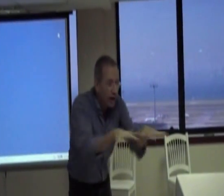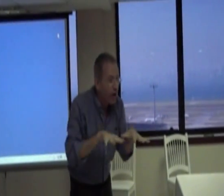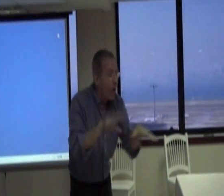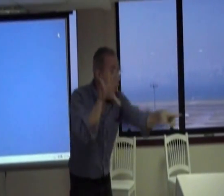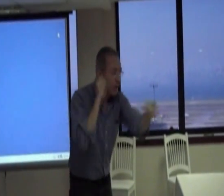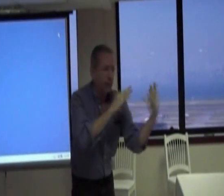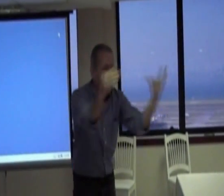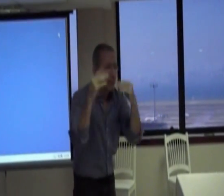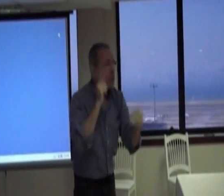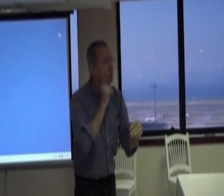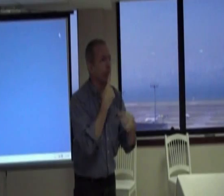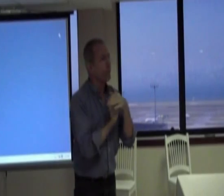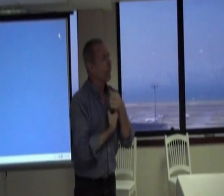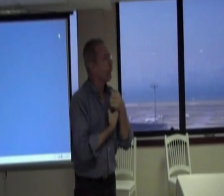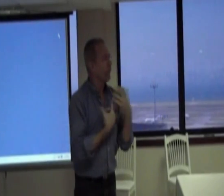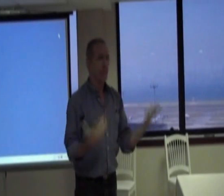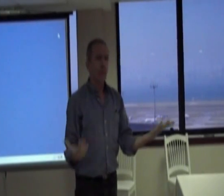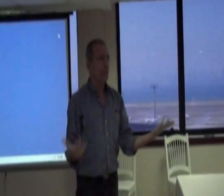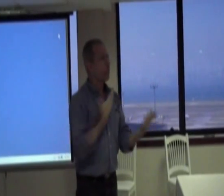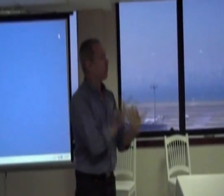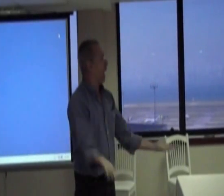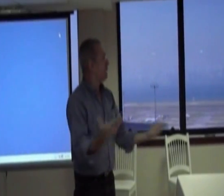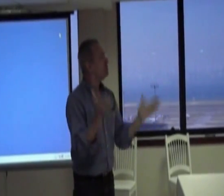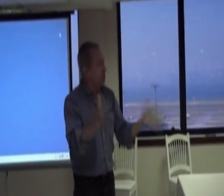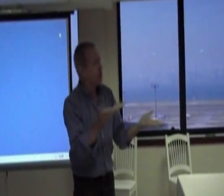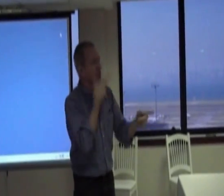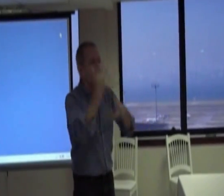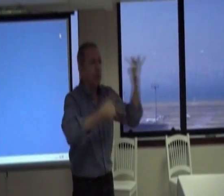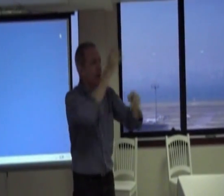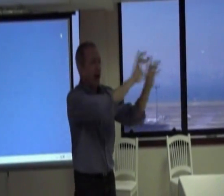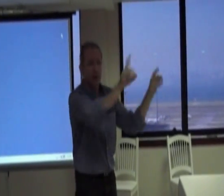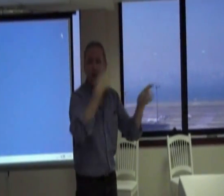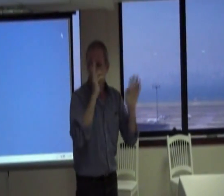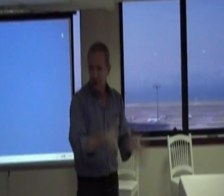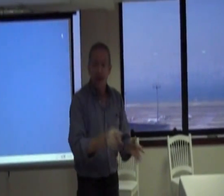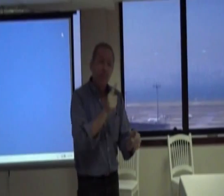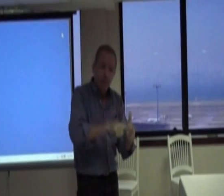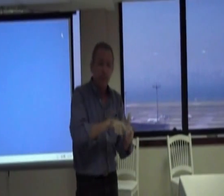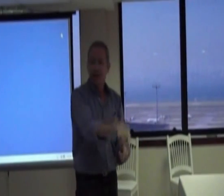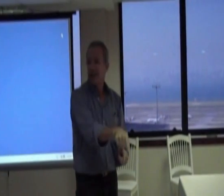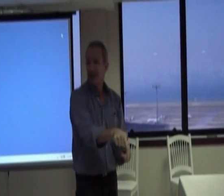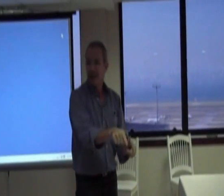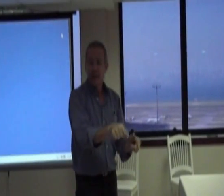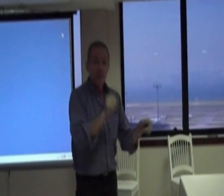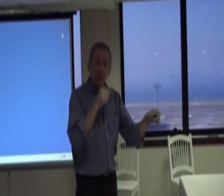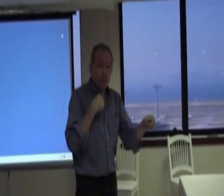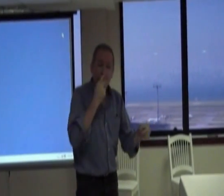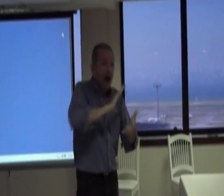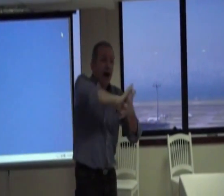É o surdo. Porque ele não está de acordo ali. Ele não está misturado de uma maneira real ali. E isso, como já foi colocado, como muitas pessoas aqui